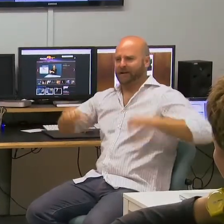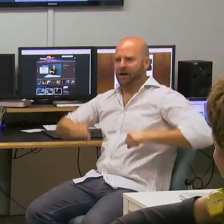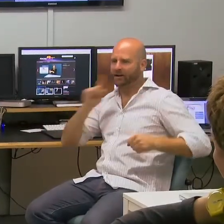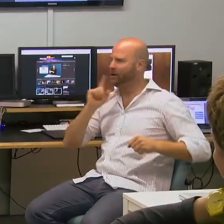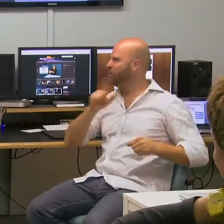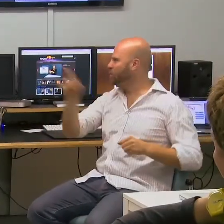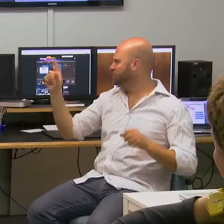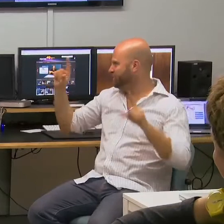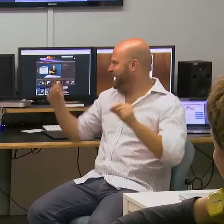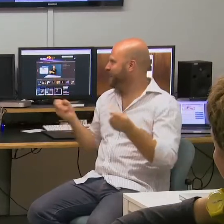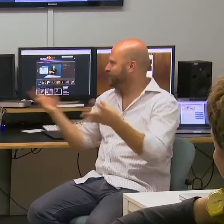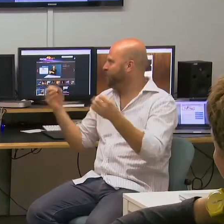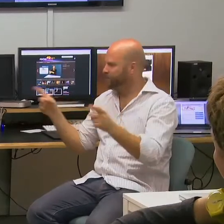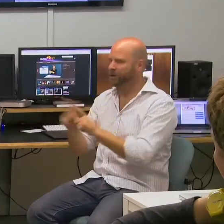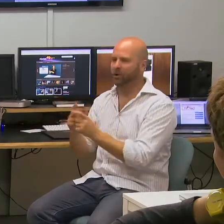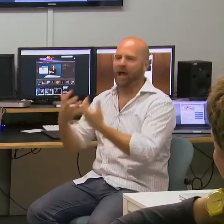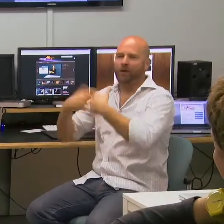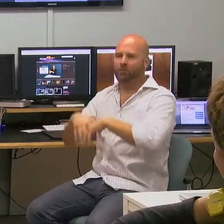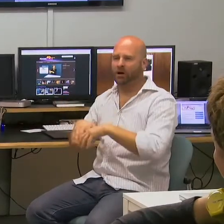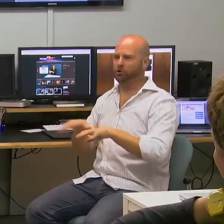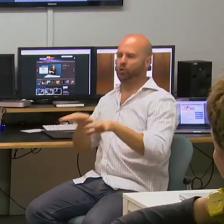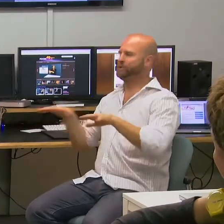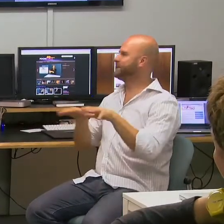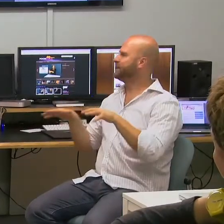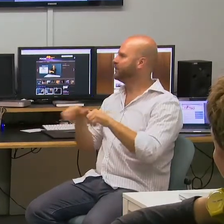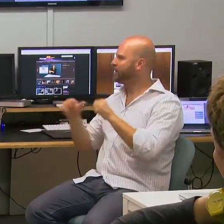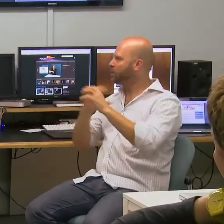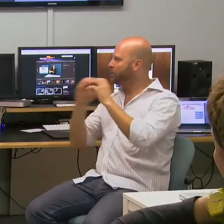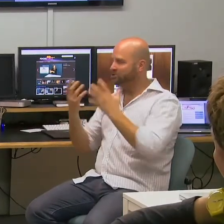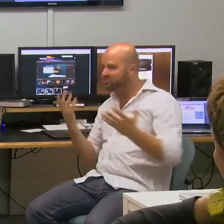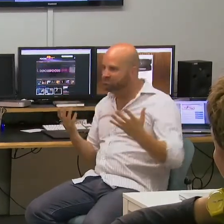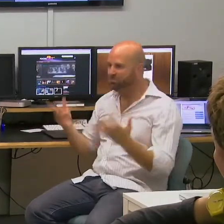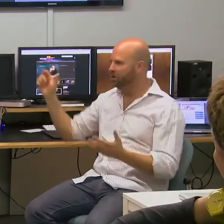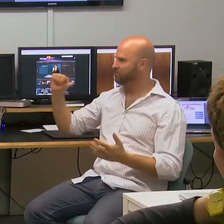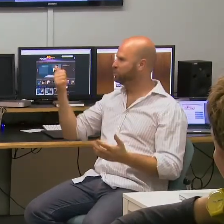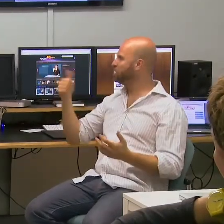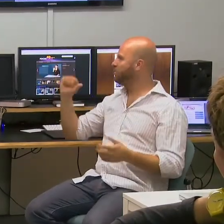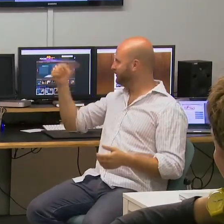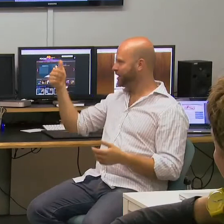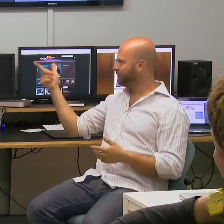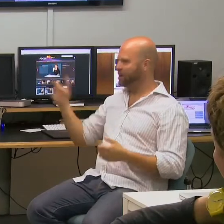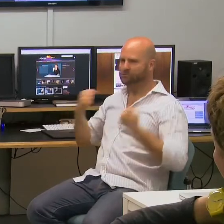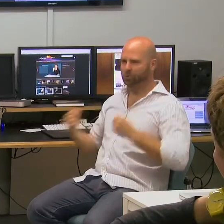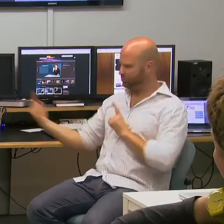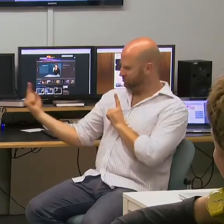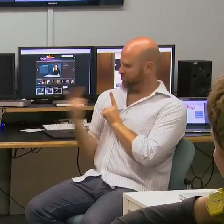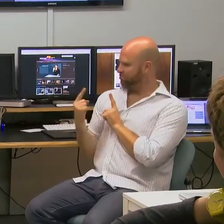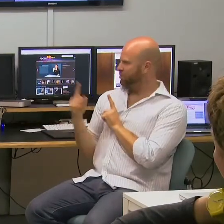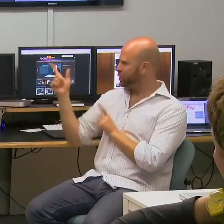uns umgeht, oder? Mit Gehörlosen. Man bekommt einfach keine Informationen und das führt natürlich zu Unsicherheiten. Aber wichtig ist einfach,